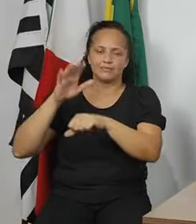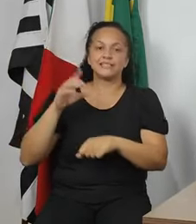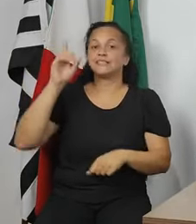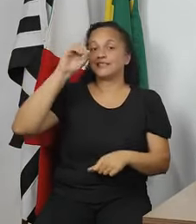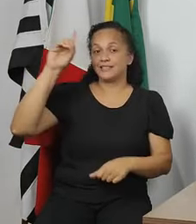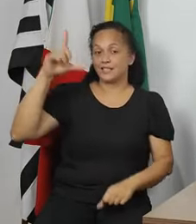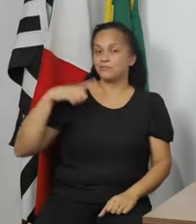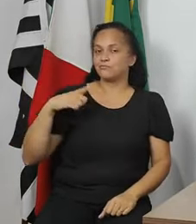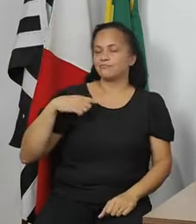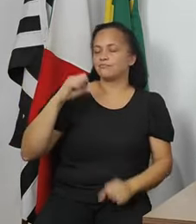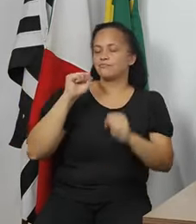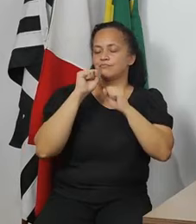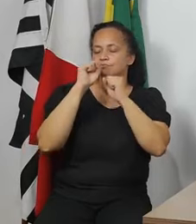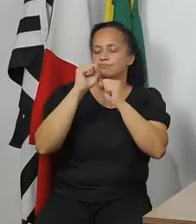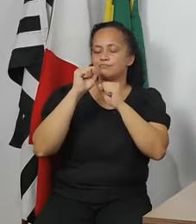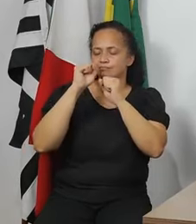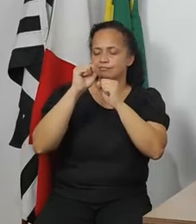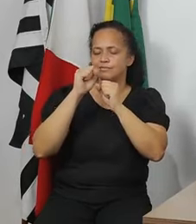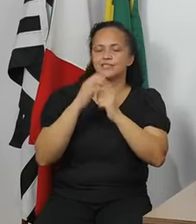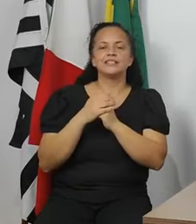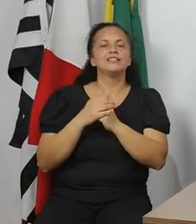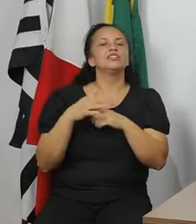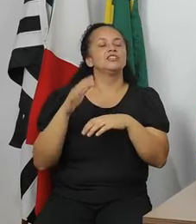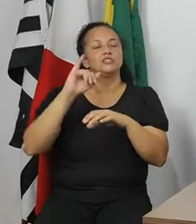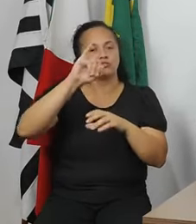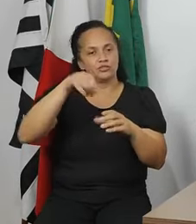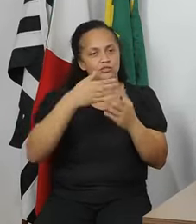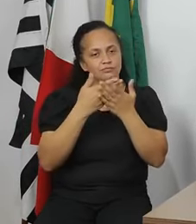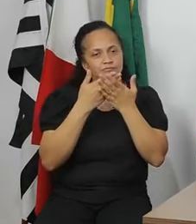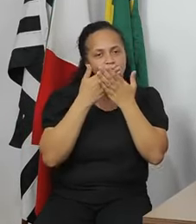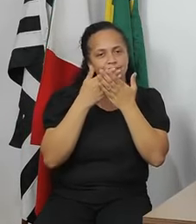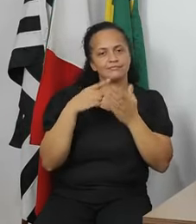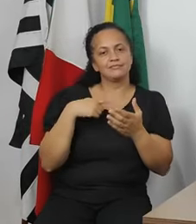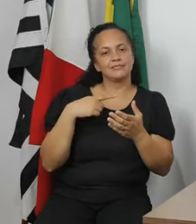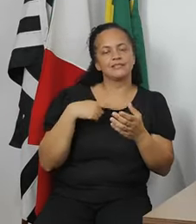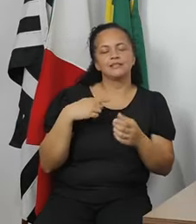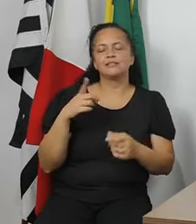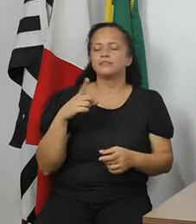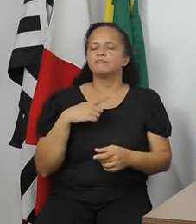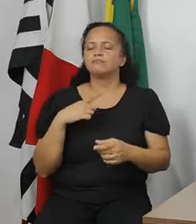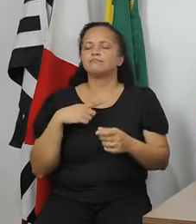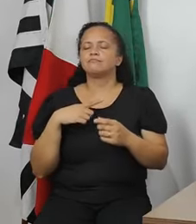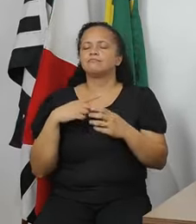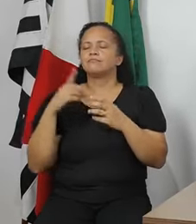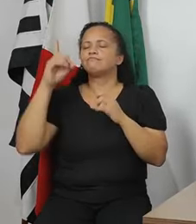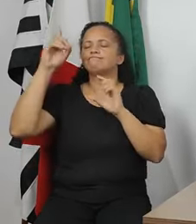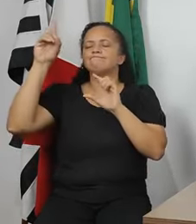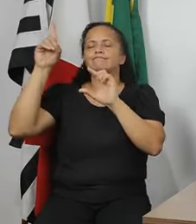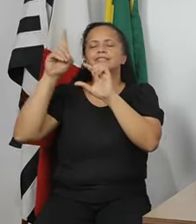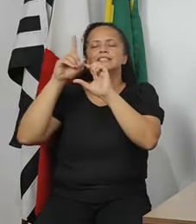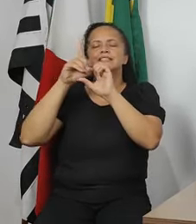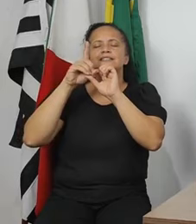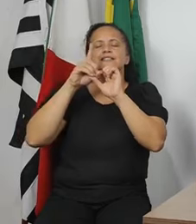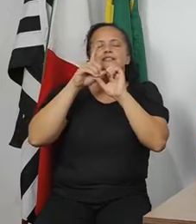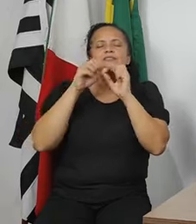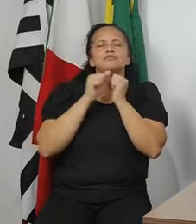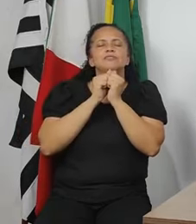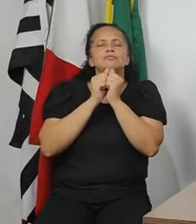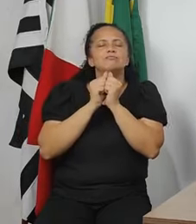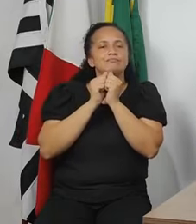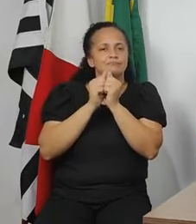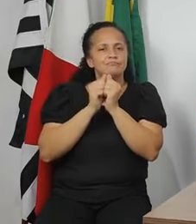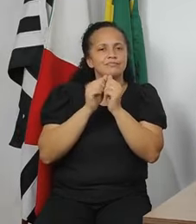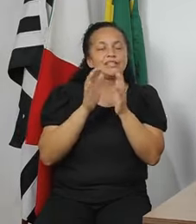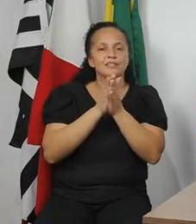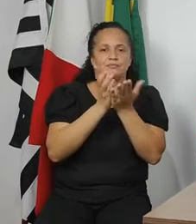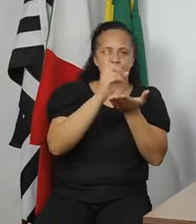prática que nós devemos ter para que nós possamos alcançar esse Deus maravilhoso. Então, que essa palavra possa